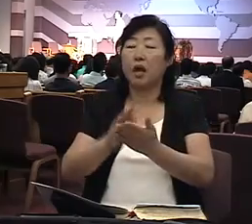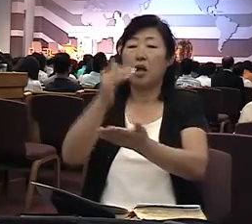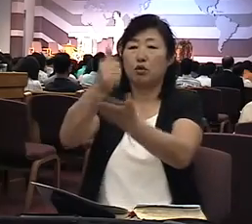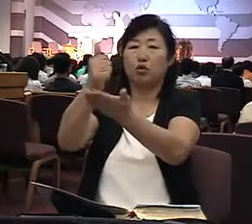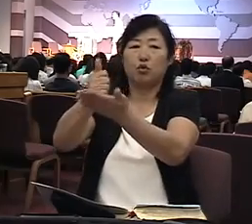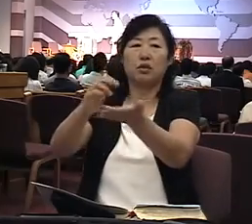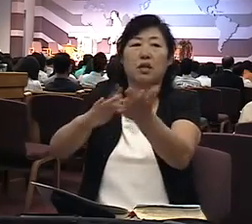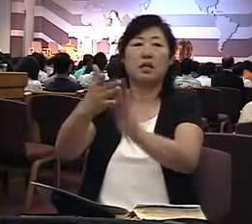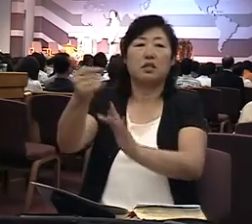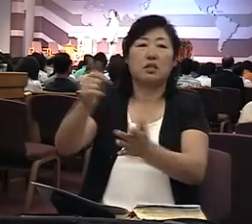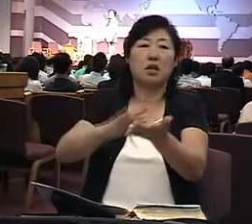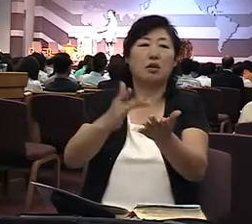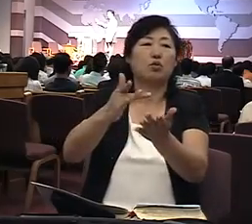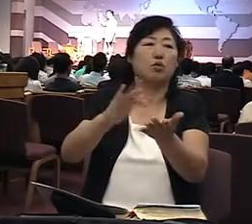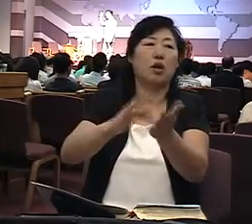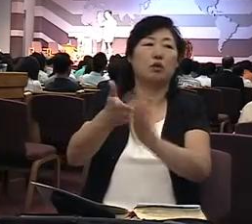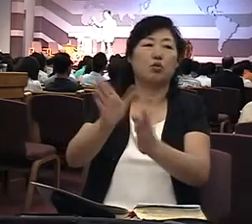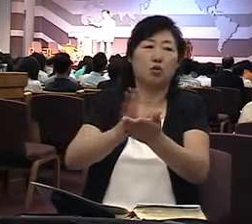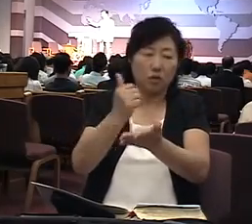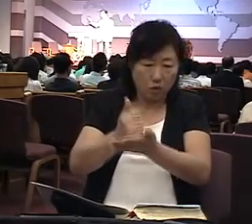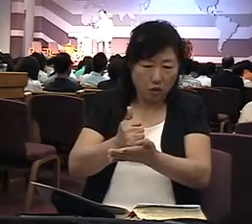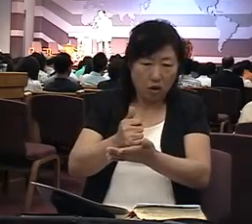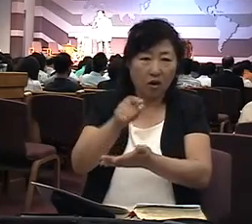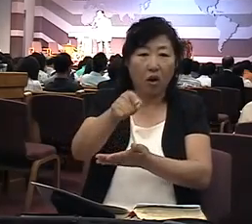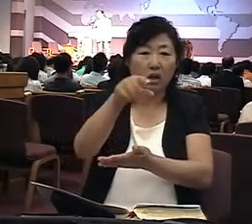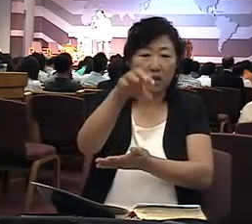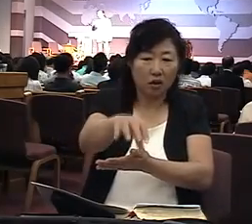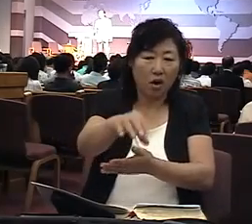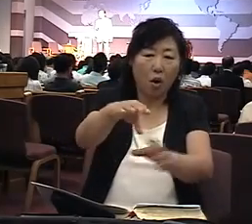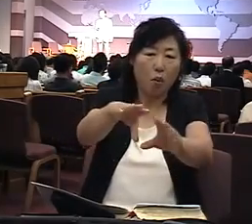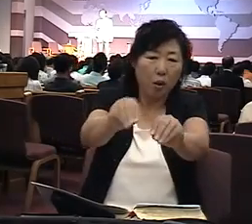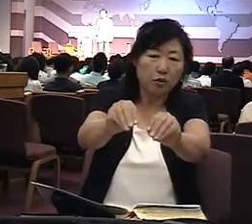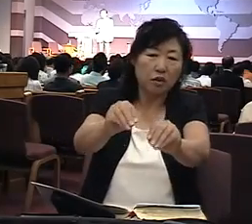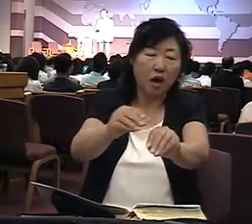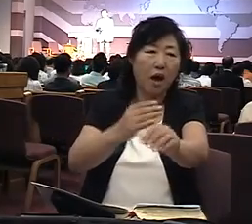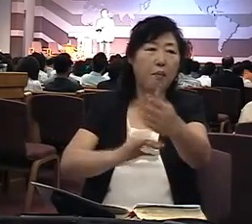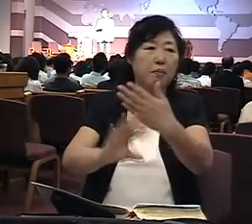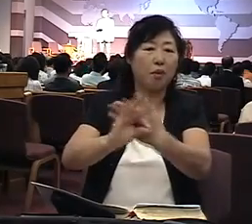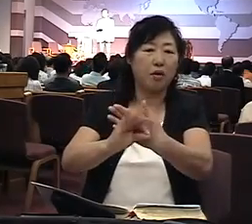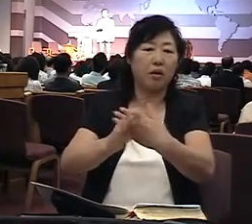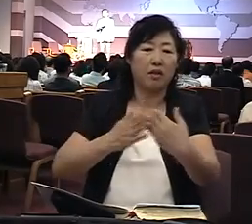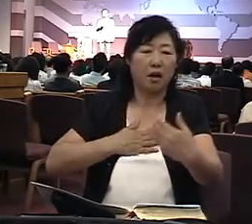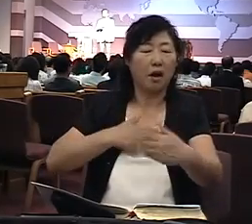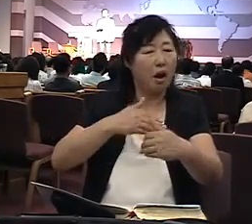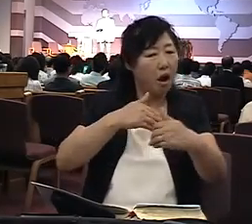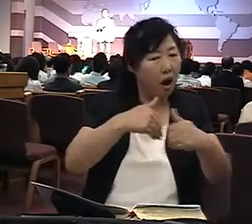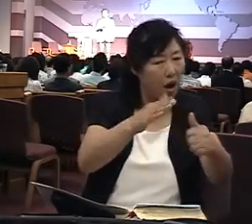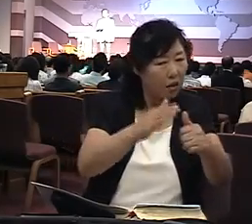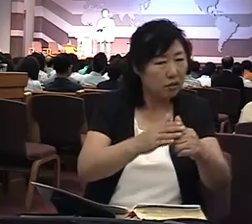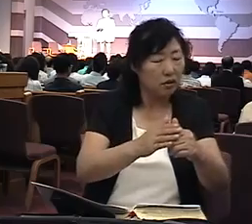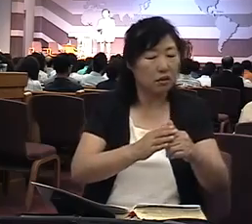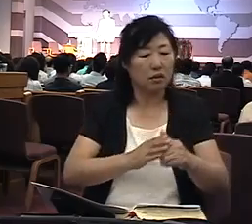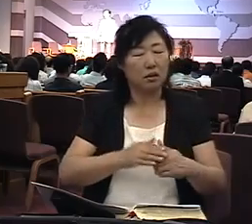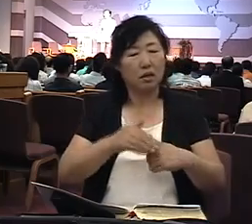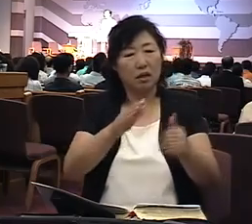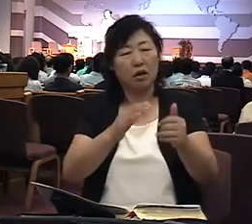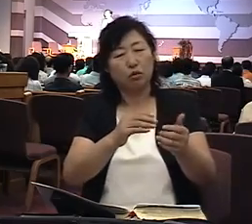예수님께서 거기 멈춰라 휘소를 부르시면 내가 갈증으로 죽는 한 인간,